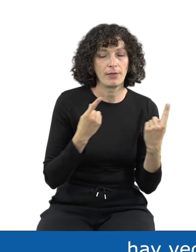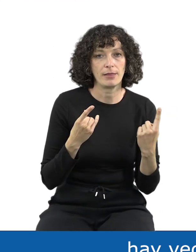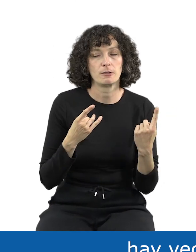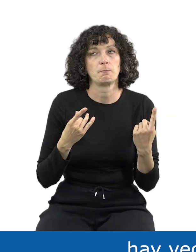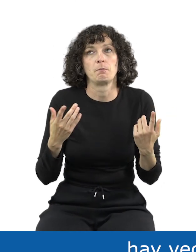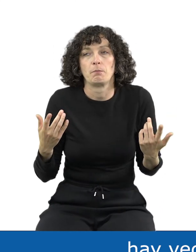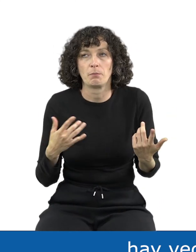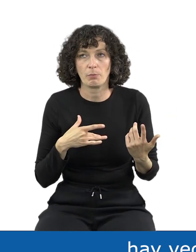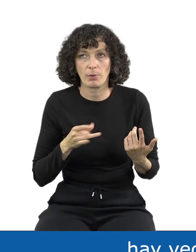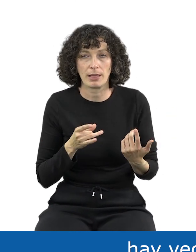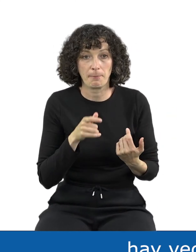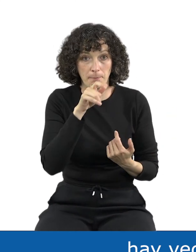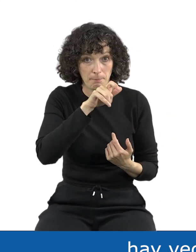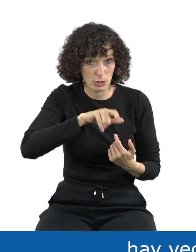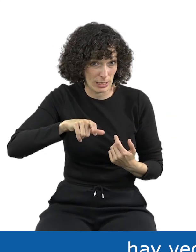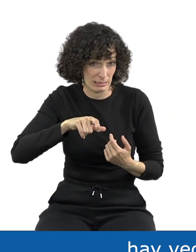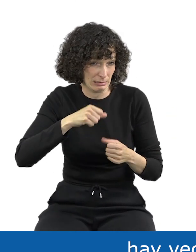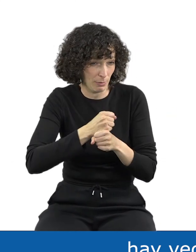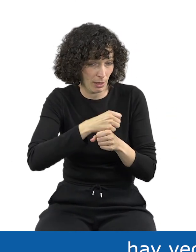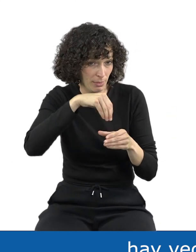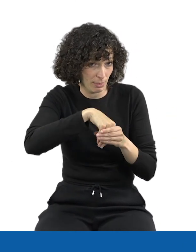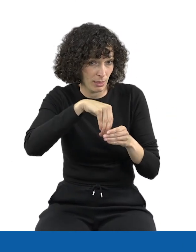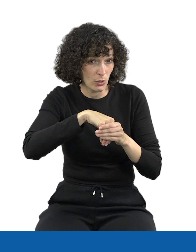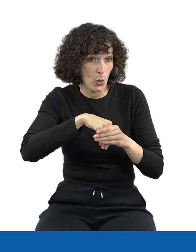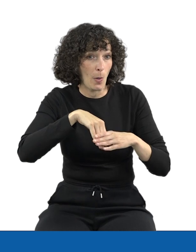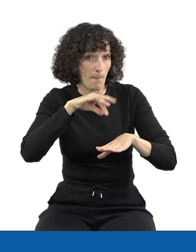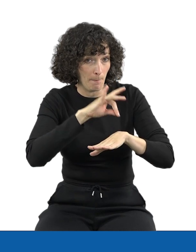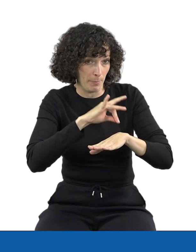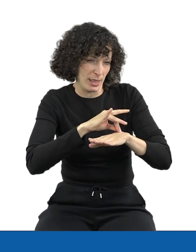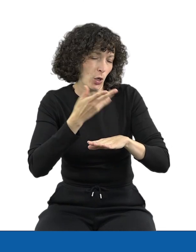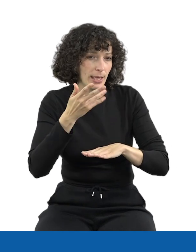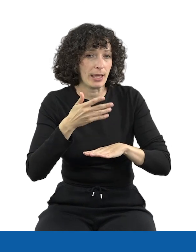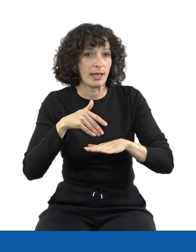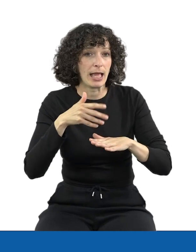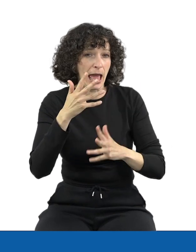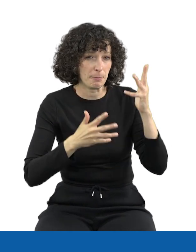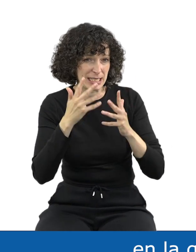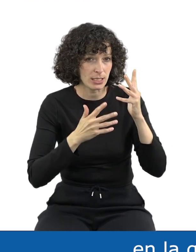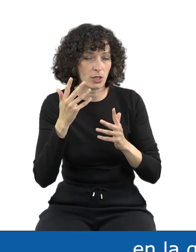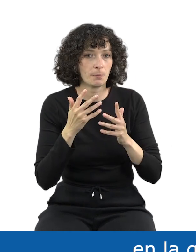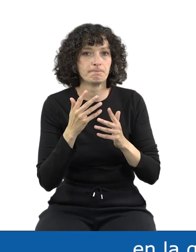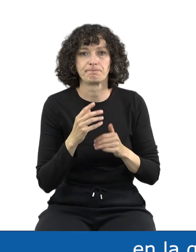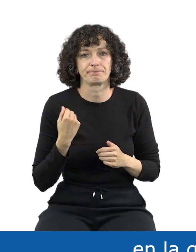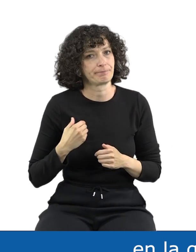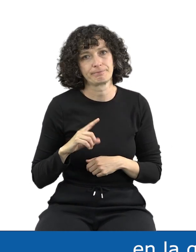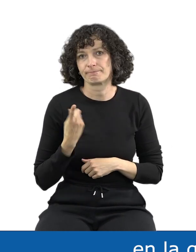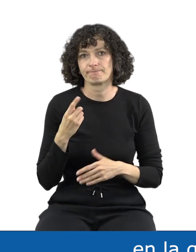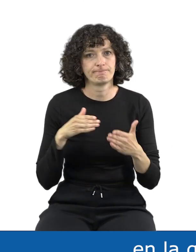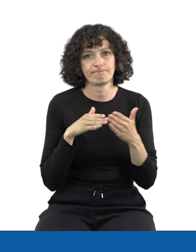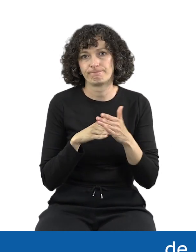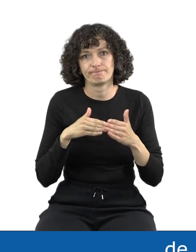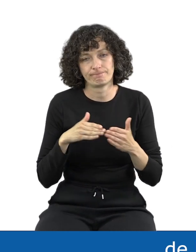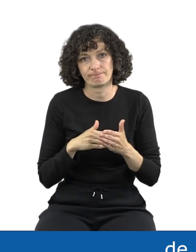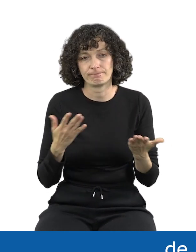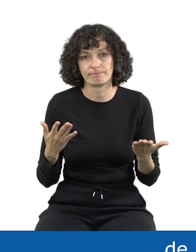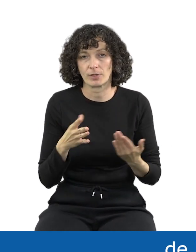que a lo mejor pues el personal administrativo, pues ahí ya hay una primera barrera en la que muchas veces no somos conscientes